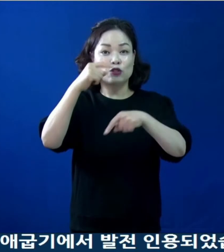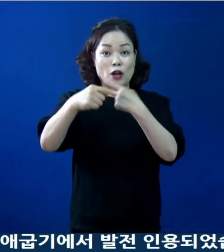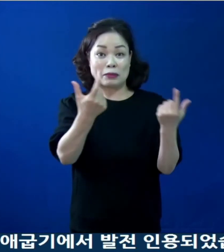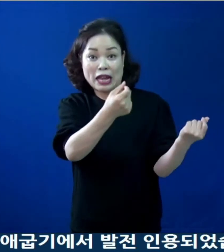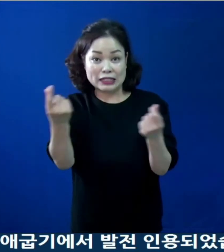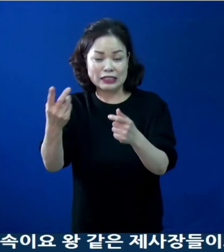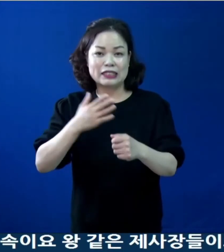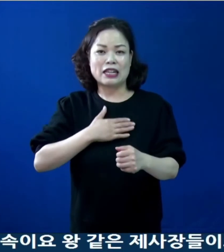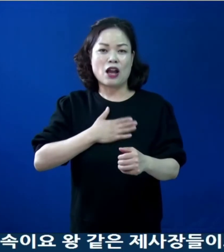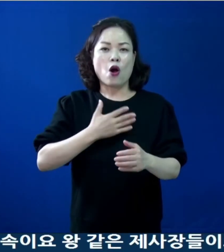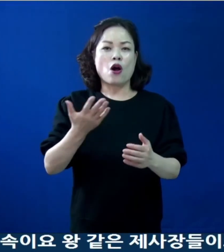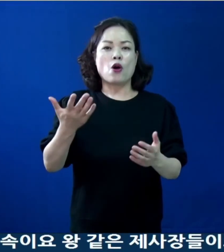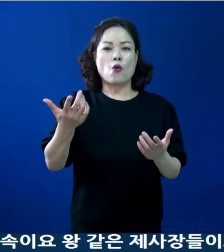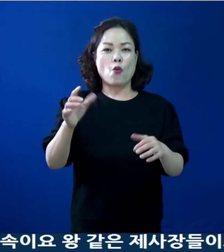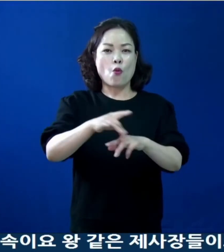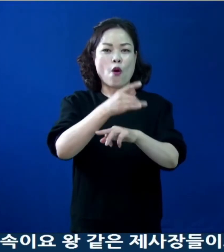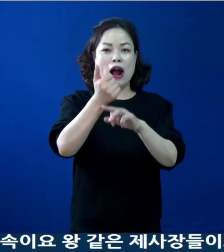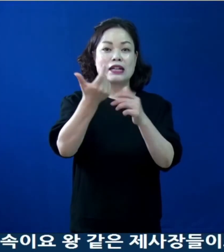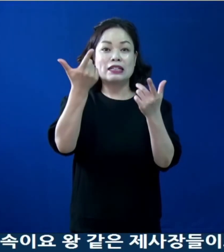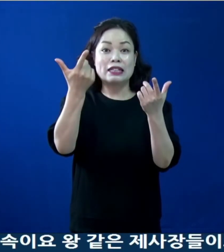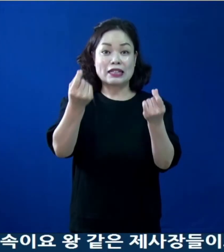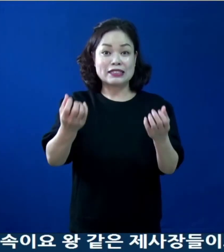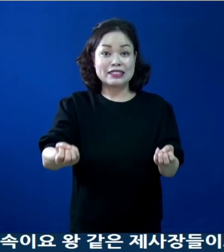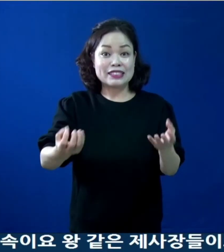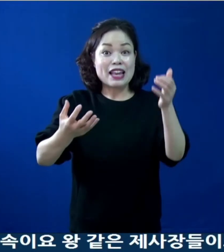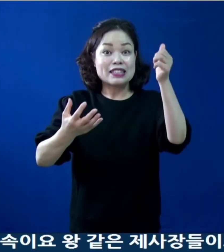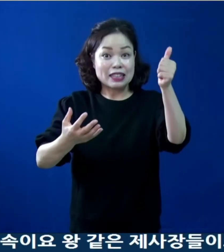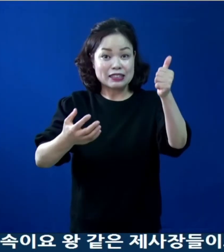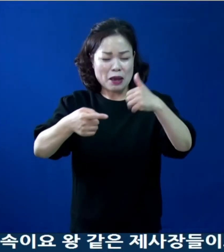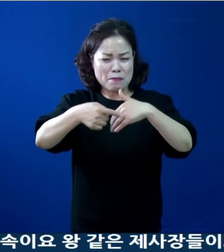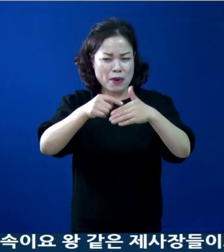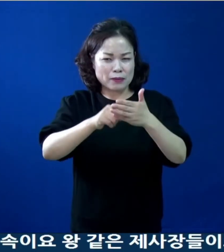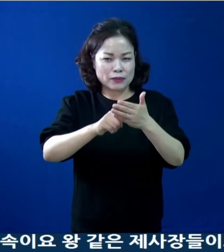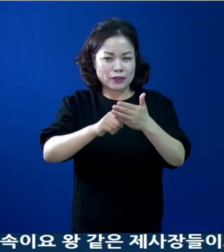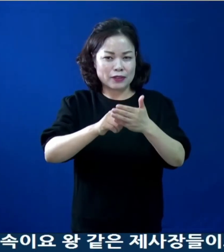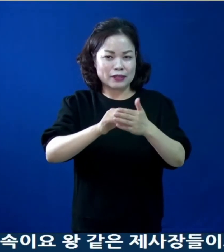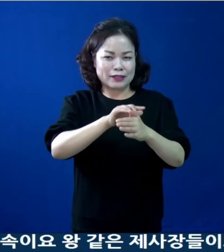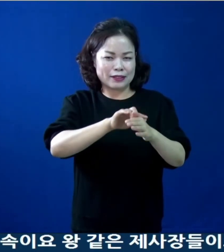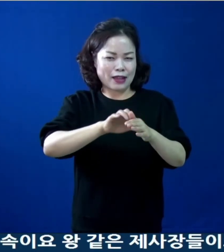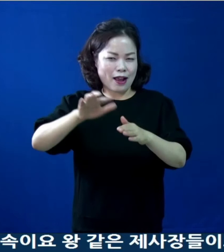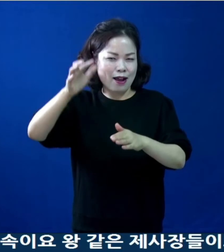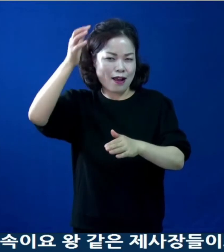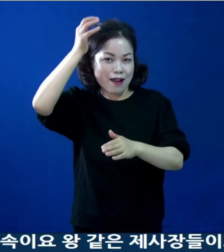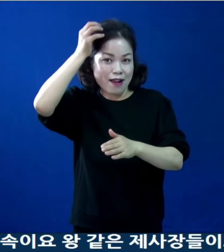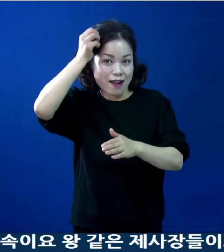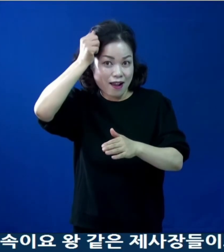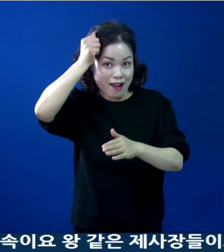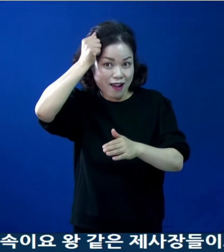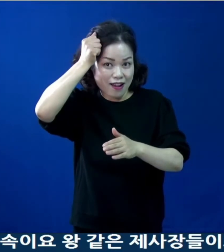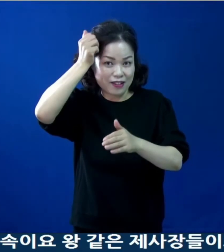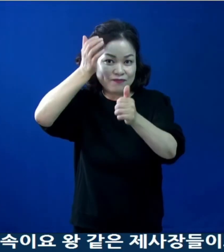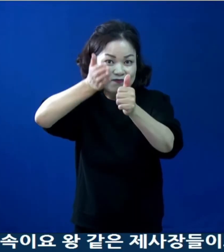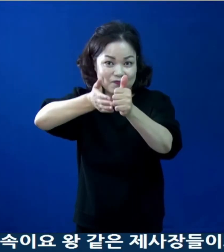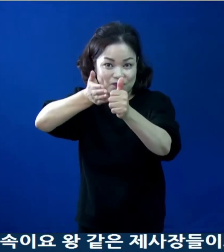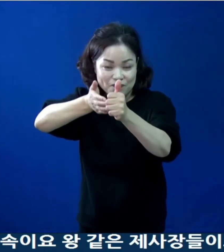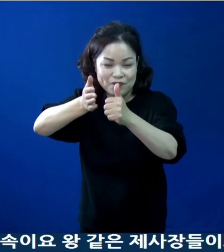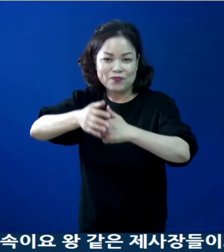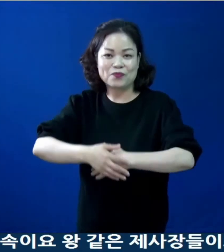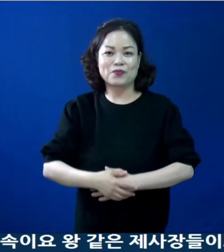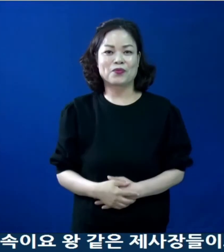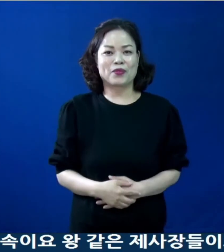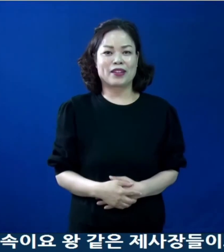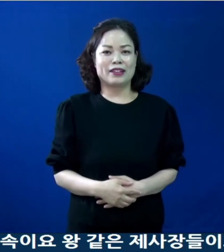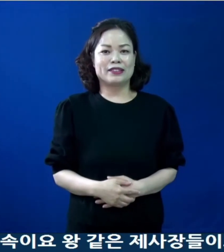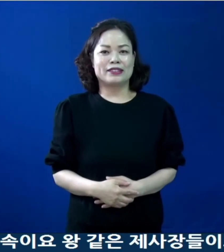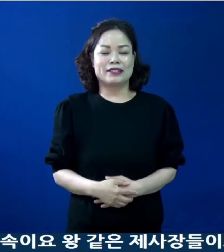나는 왕 같은 제사장이다. 마음속에 잘 담아두시기를 소망합니다.